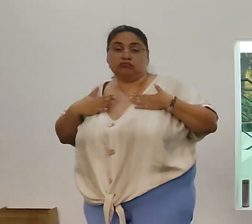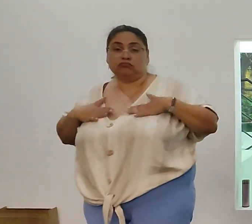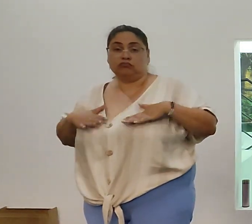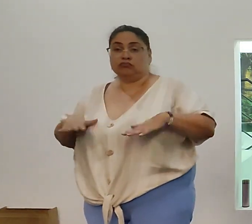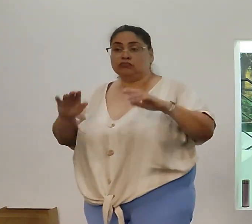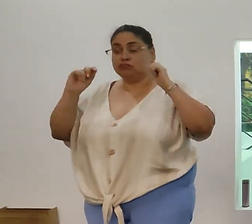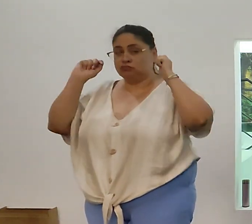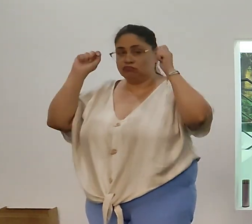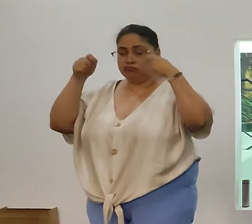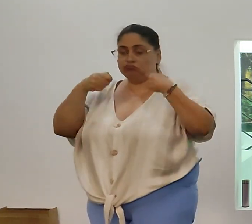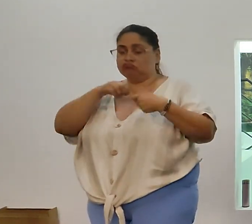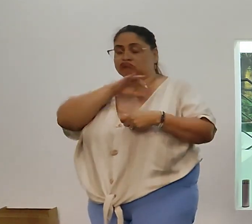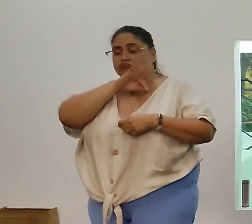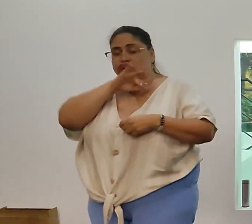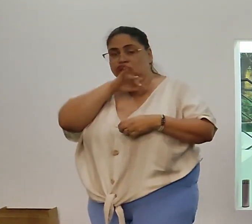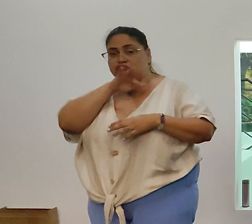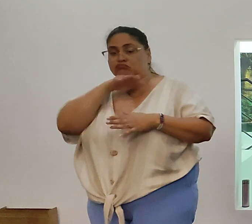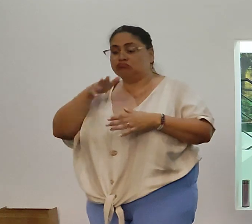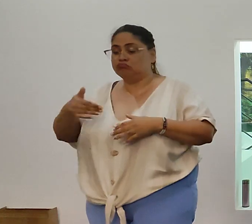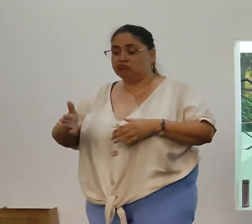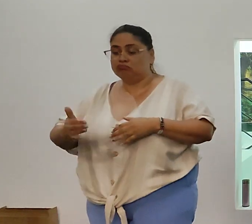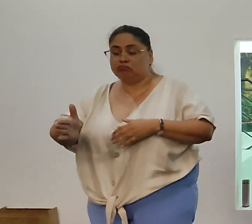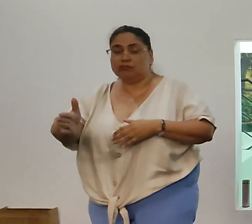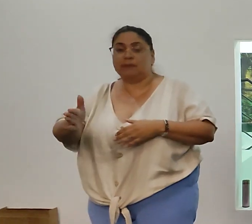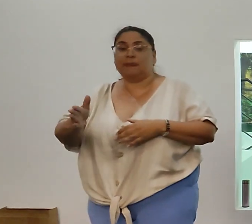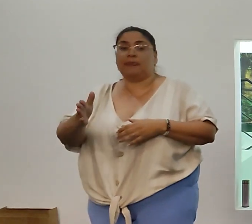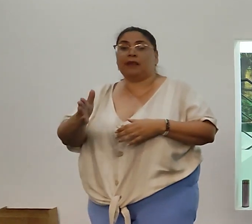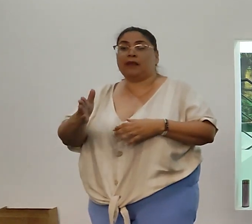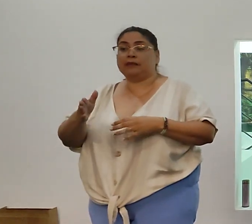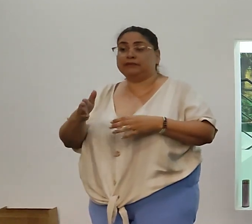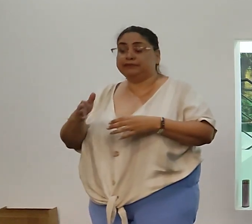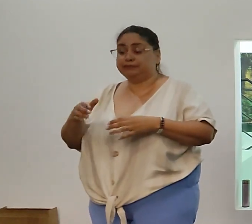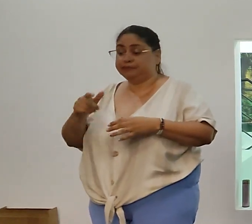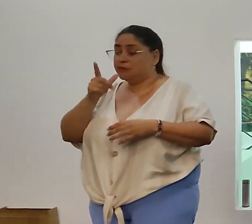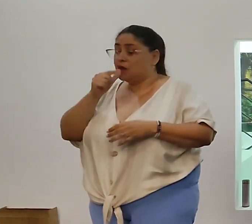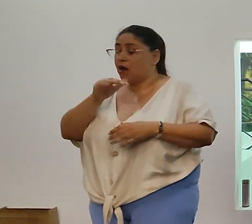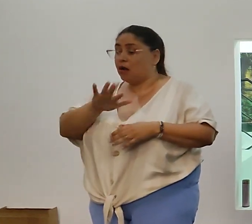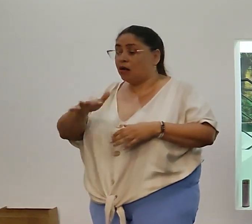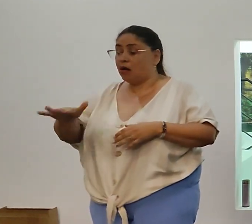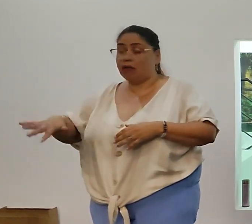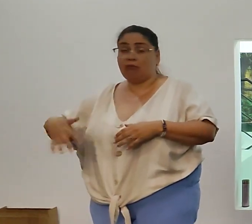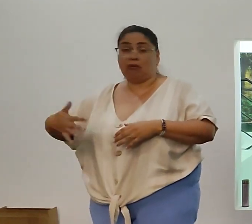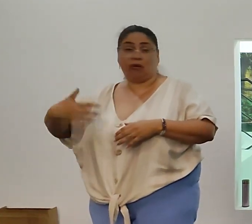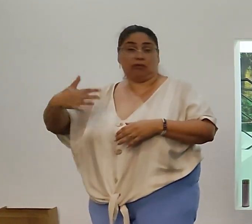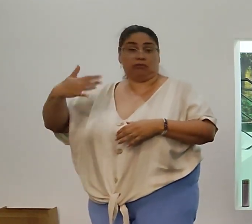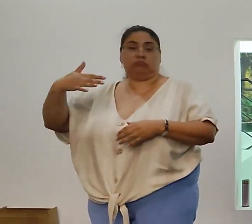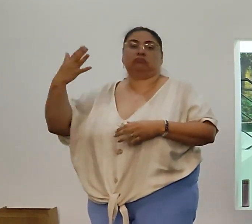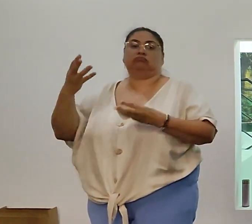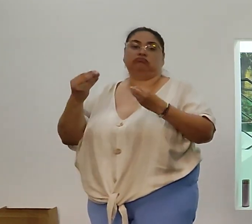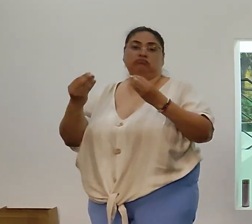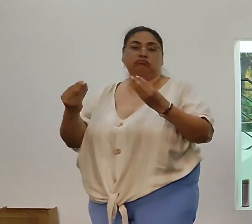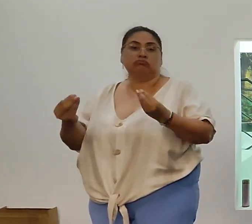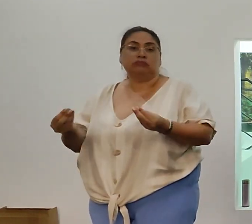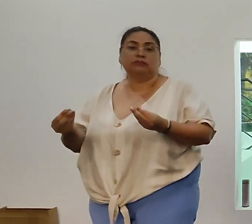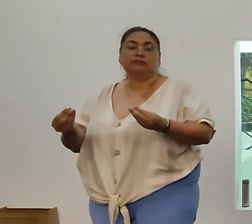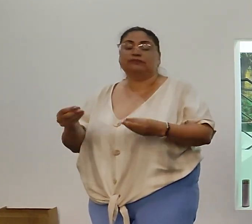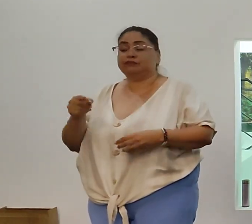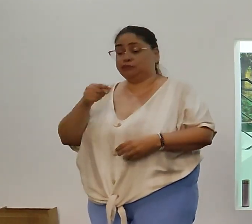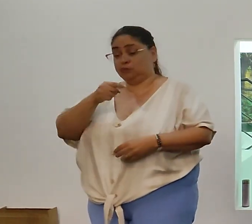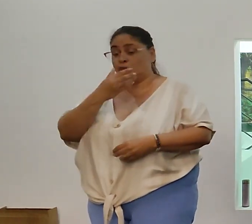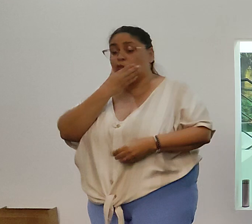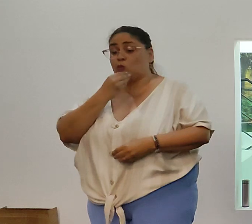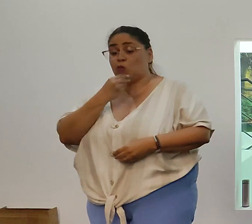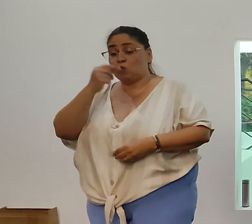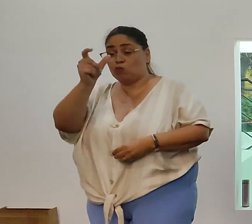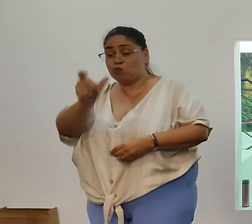nós temos, aquáticos, mas este molusco em específico, ele era raríssimo e caríssimo. E este homem, o